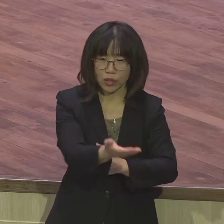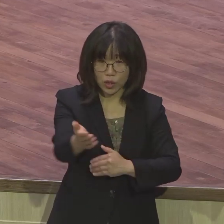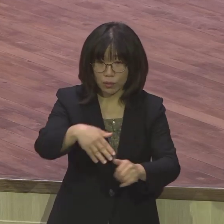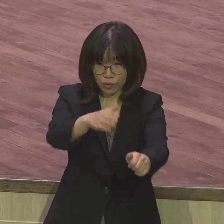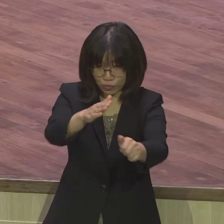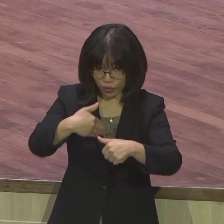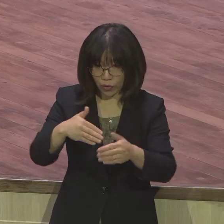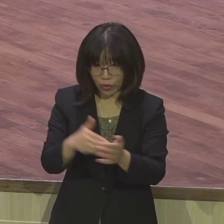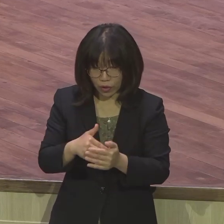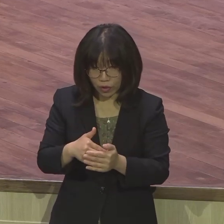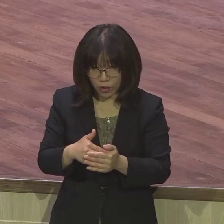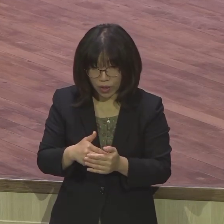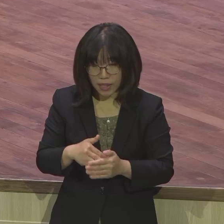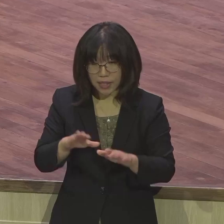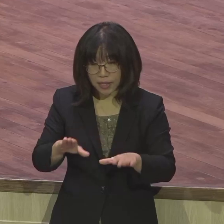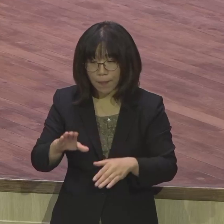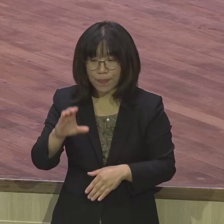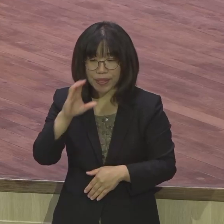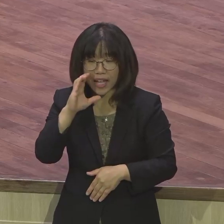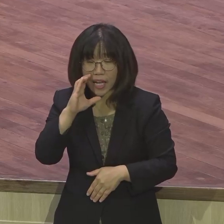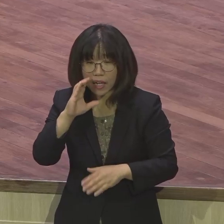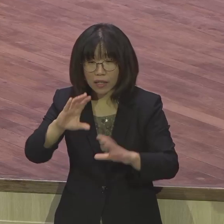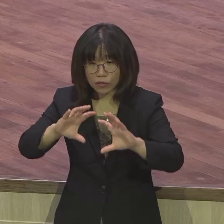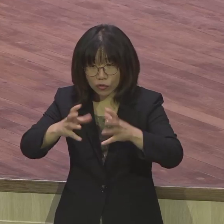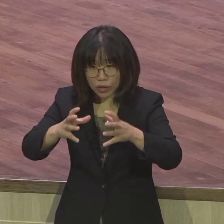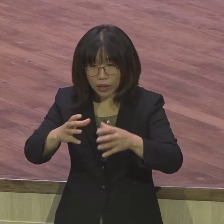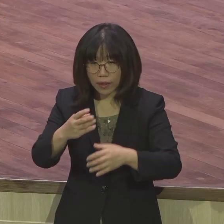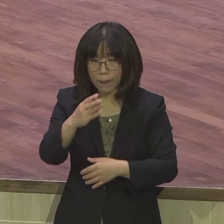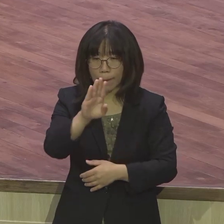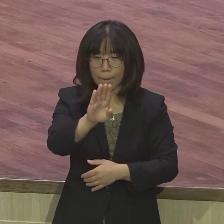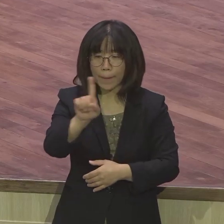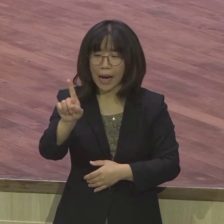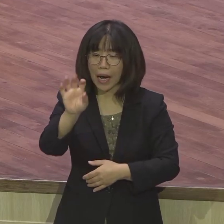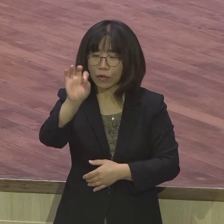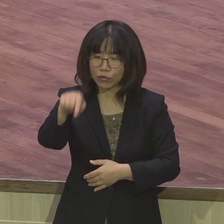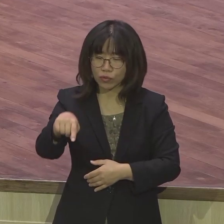게 이 태국에 바오란 친구가 있어요. 이렇게 뚱뚱한, 이래 뚱뚱해, 이래.